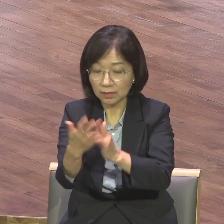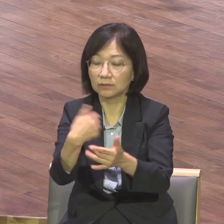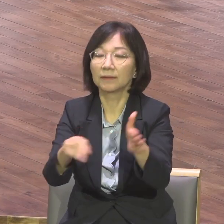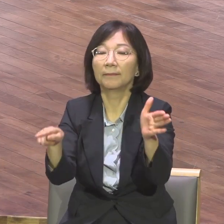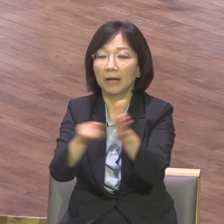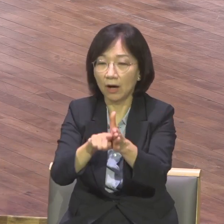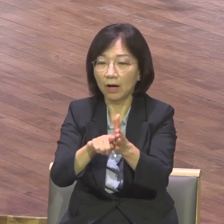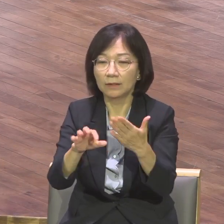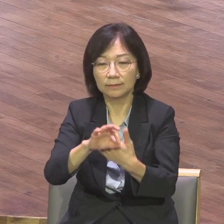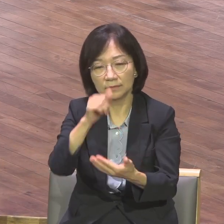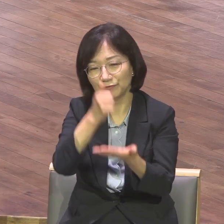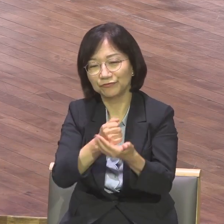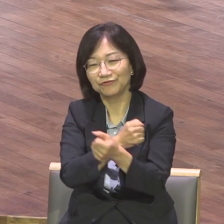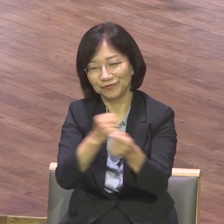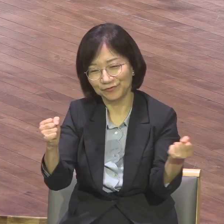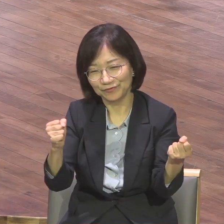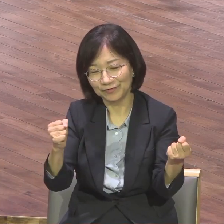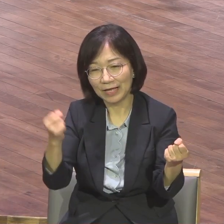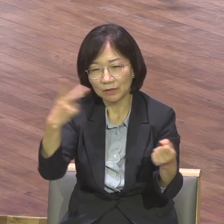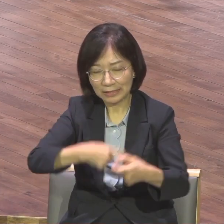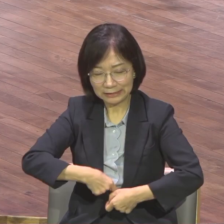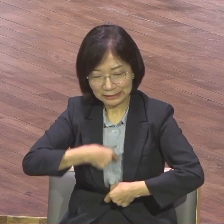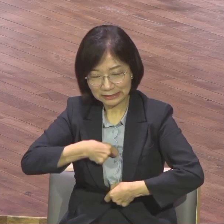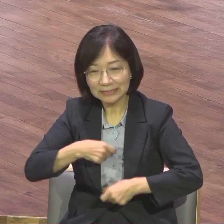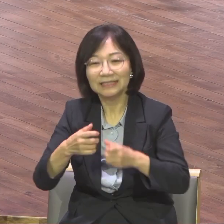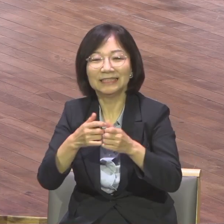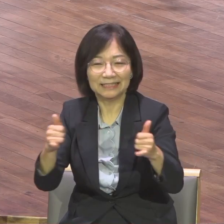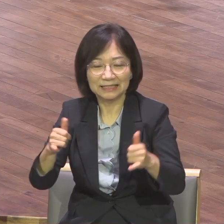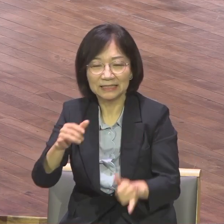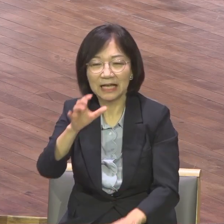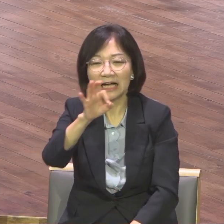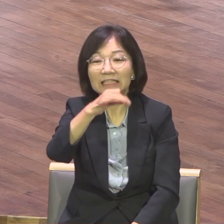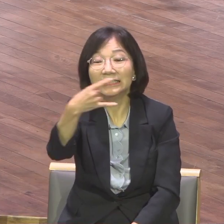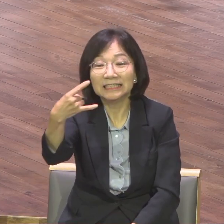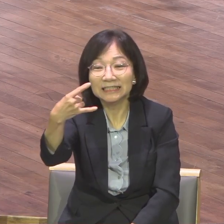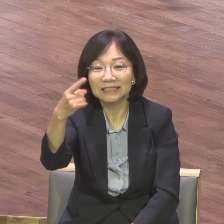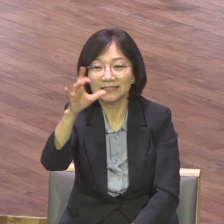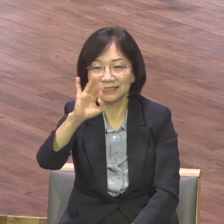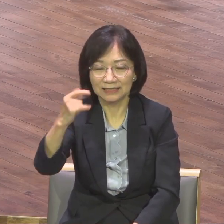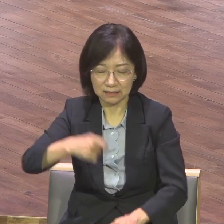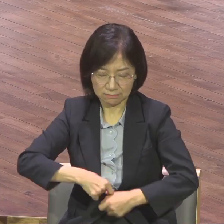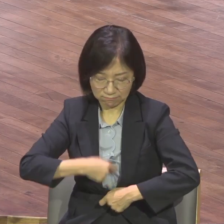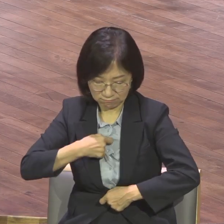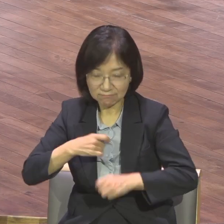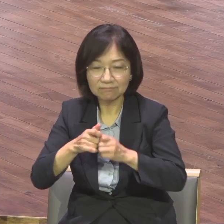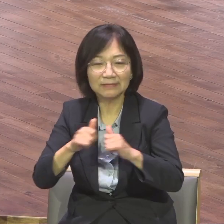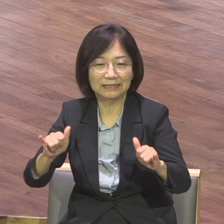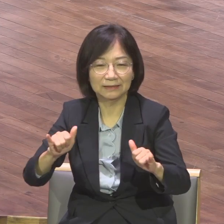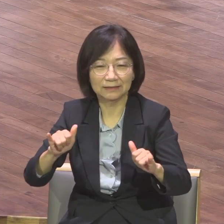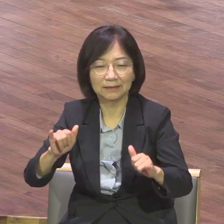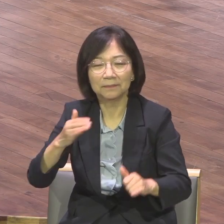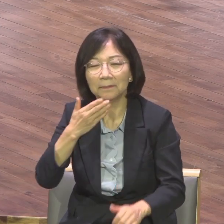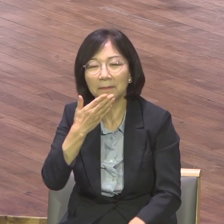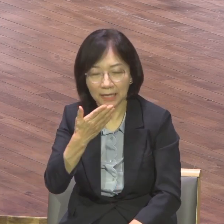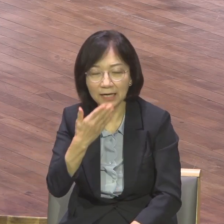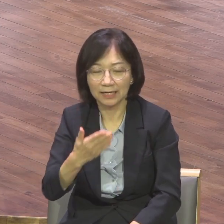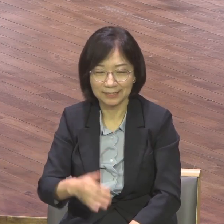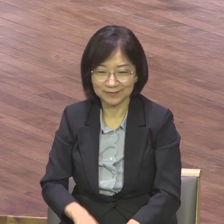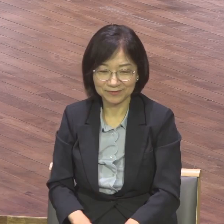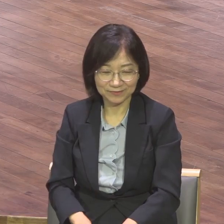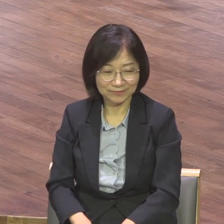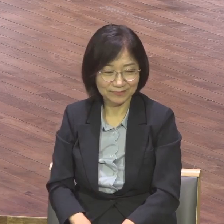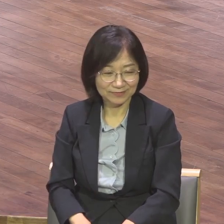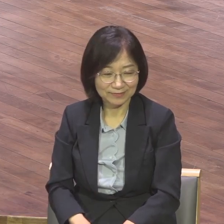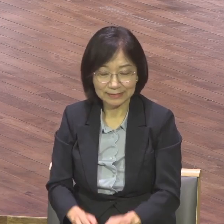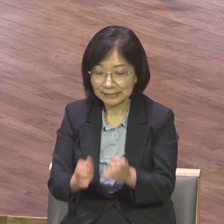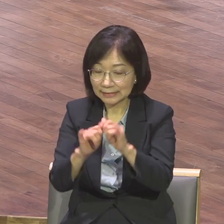때 죄사함을 얻고 어렵게 된다라는 복음의 메시지를 선포한 것입니다. 인간의